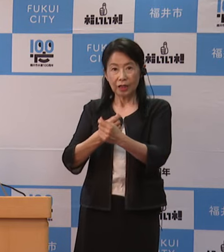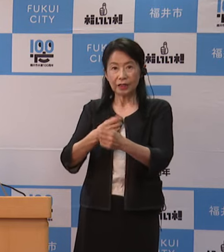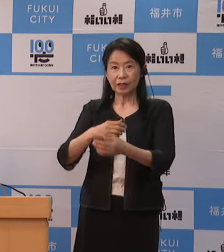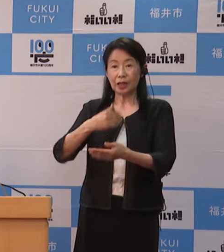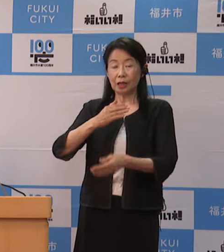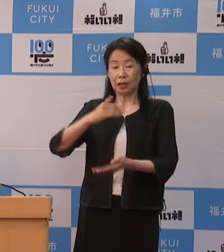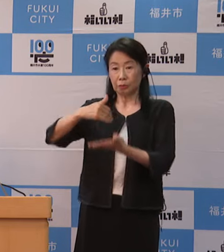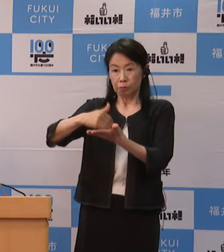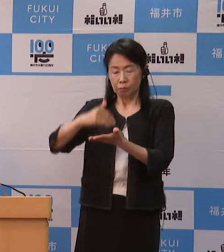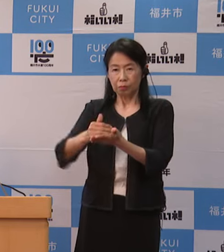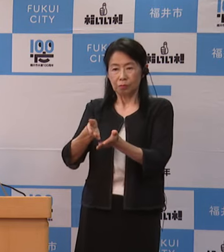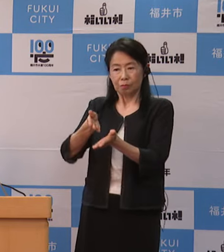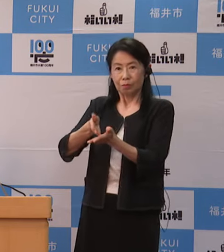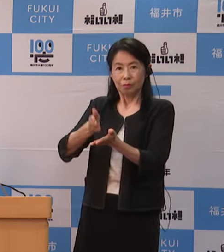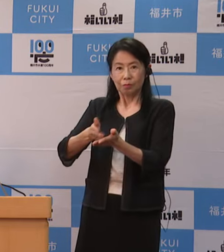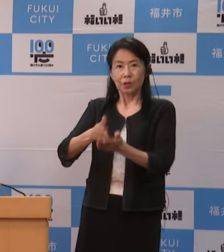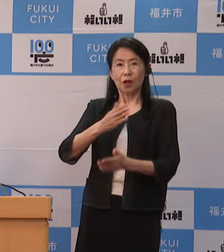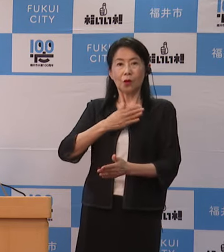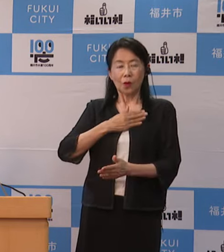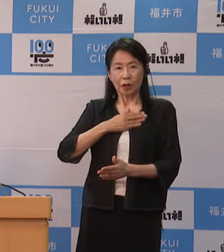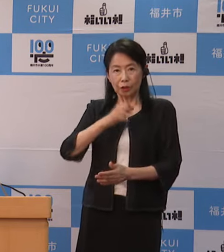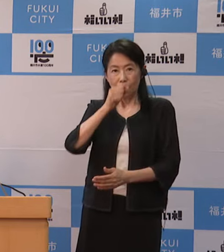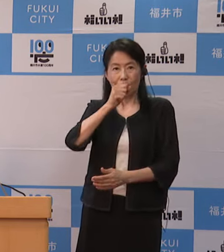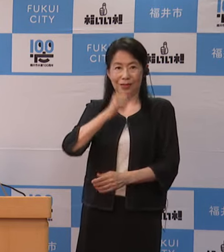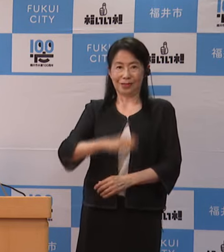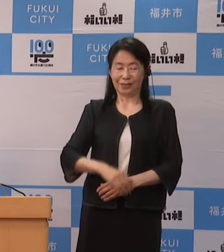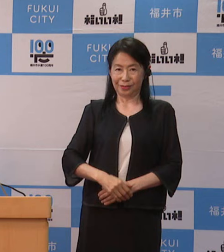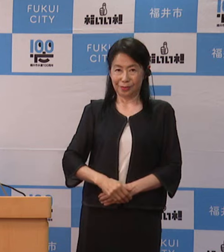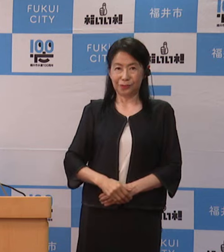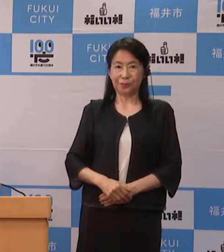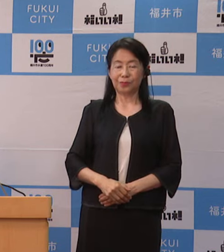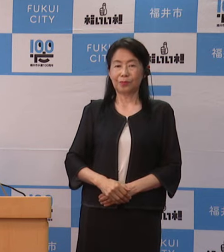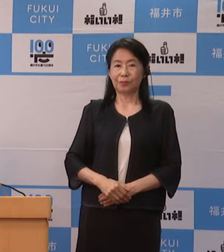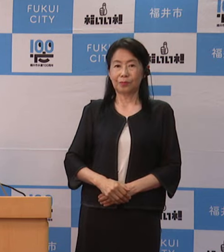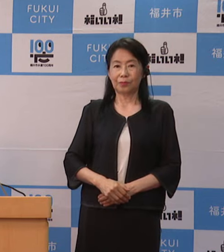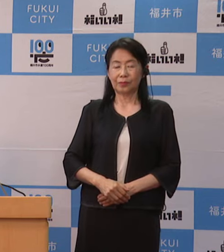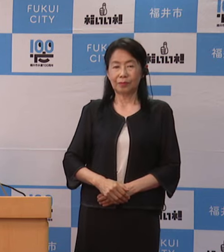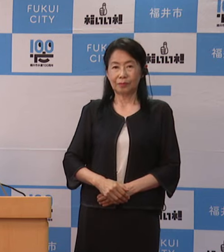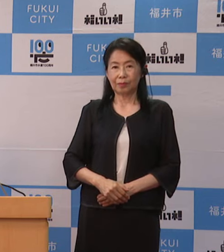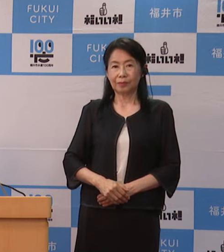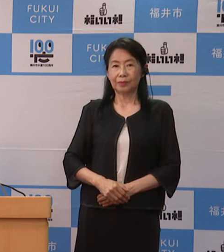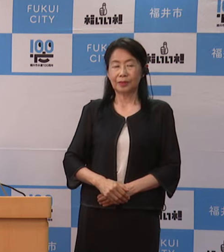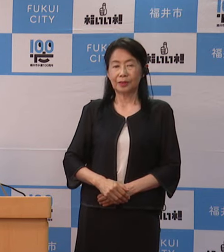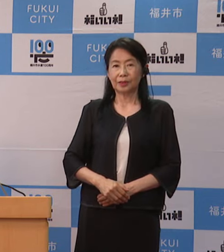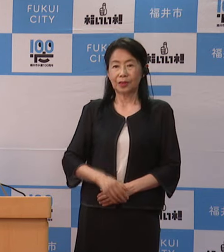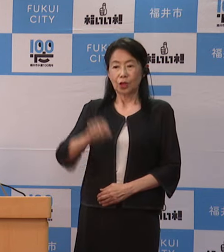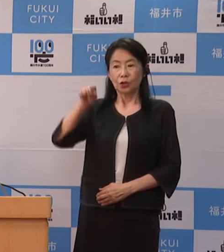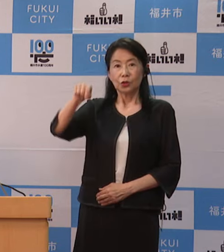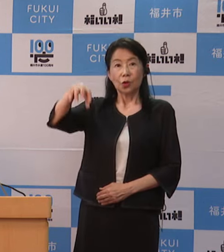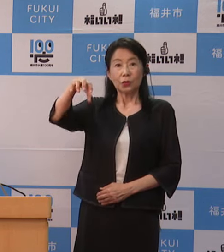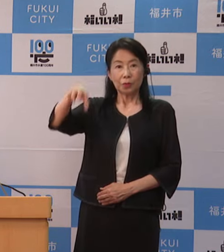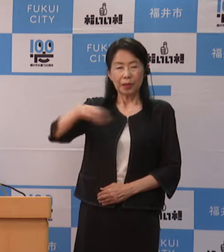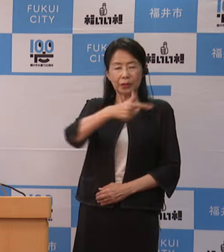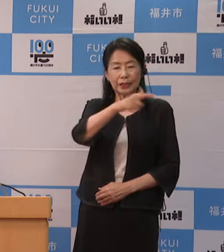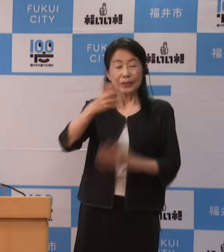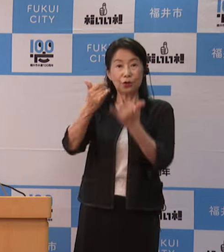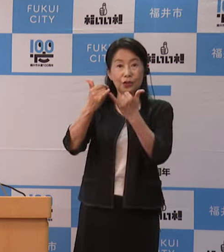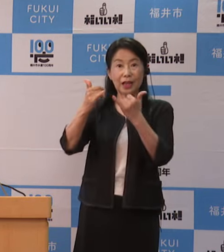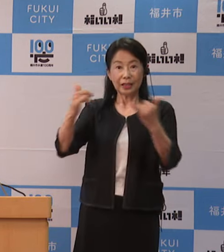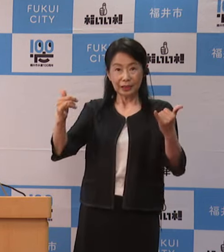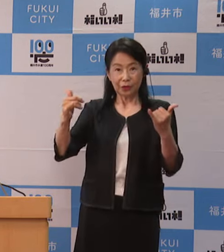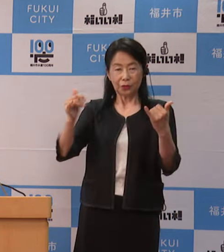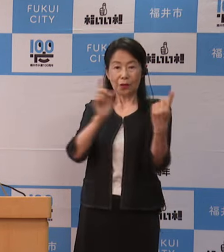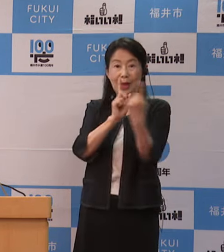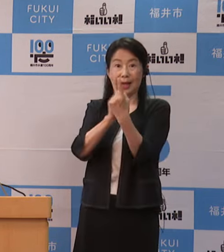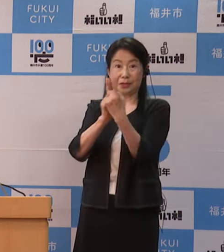なというような印象を持ちました。それからいろんな人と、まあ、いわゆるビジ